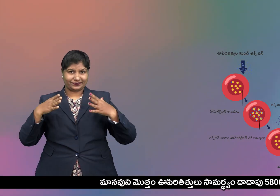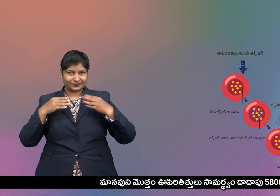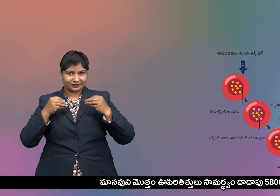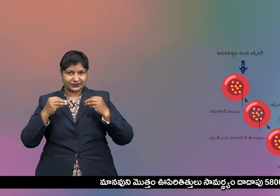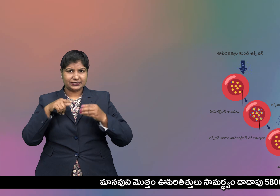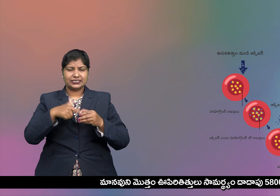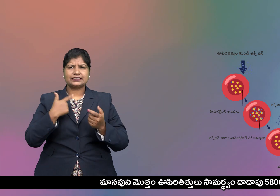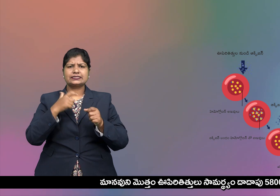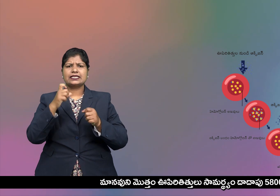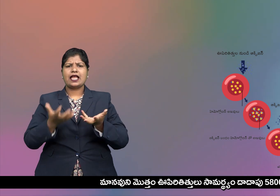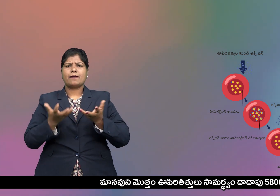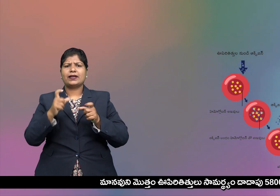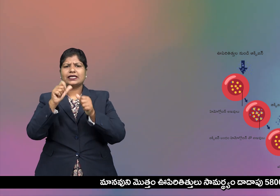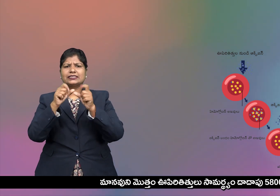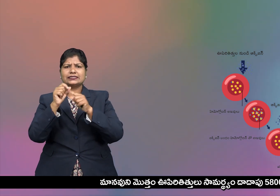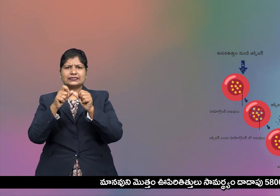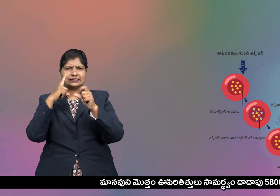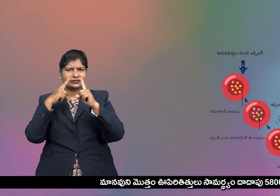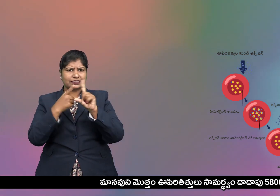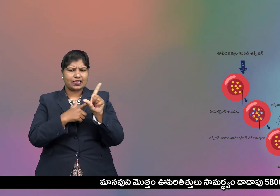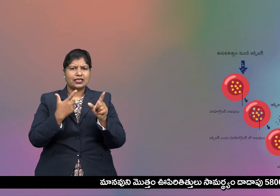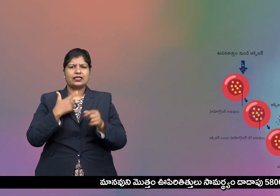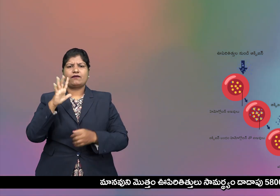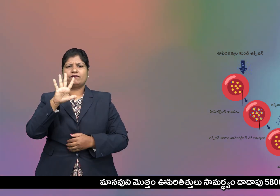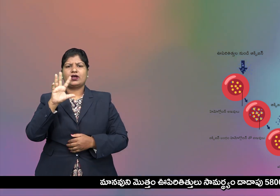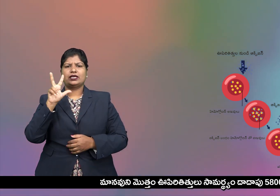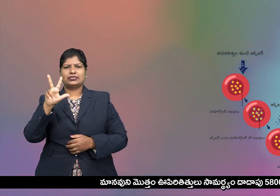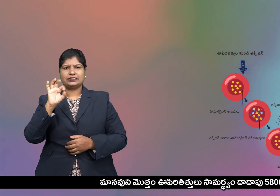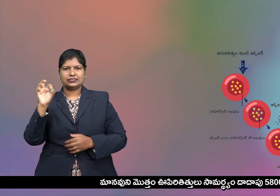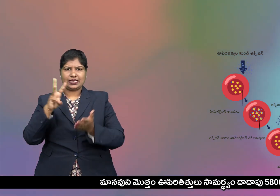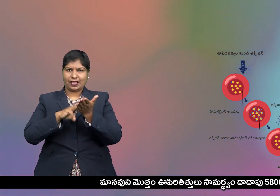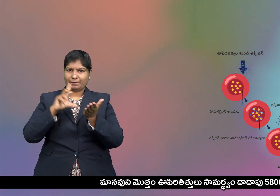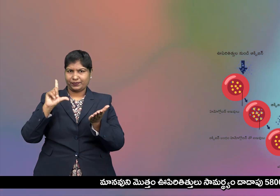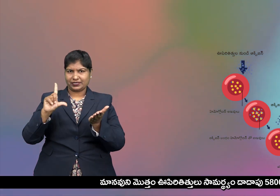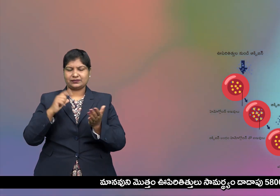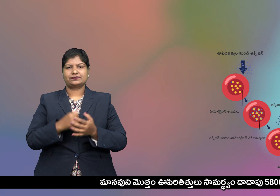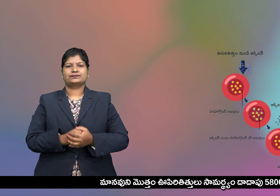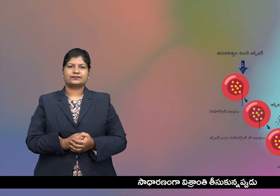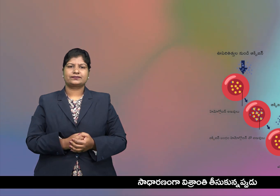సామర్థ్యం దాదాపు 5800 మిల్లీలీటర్లు.